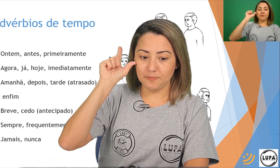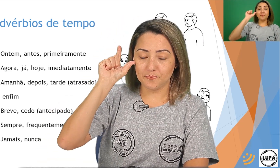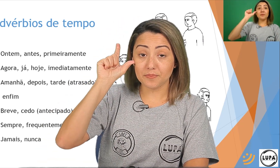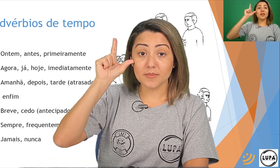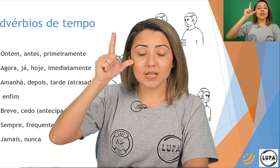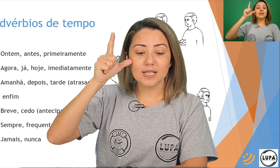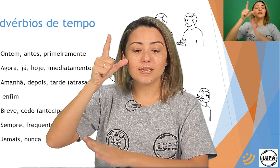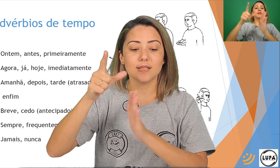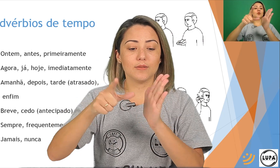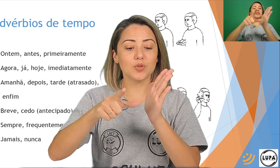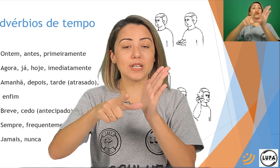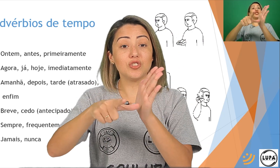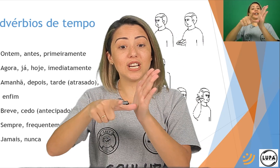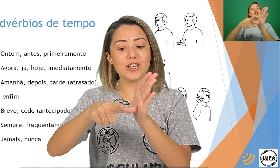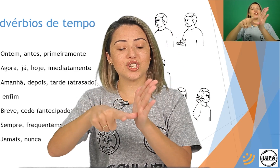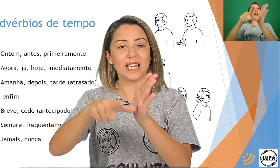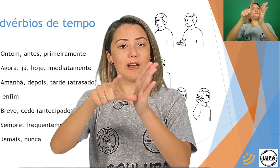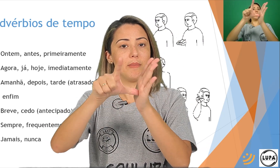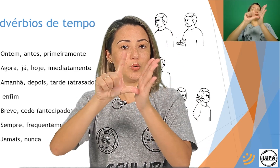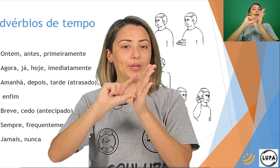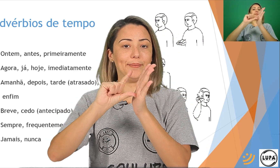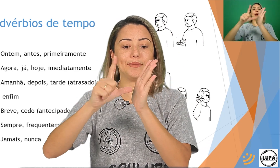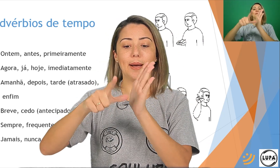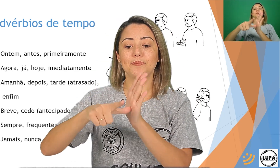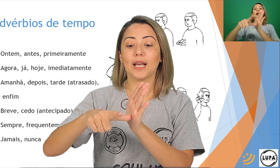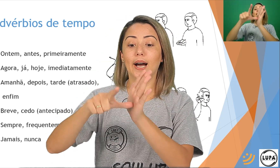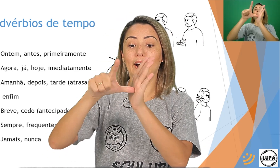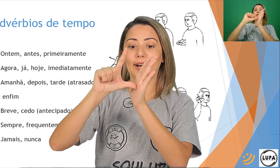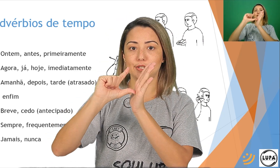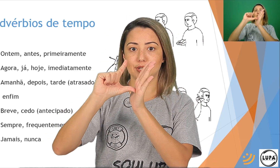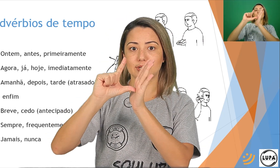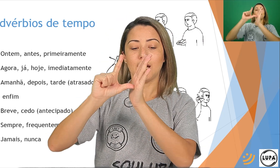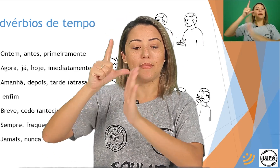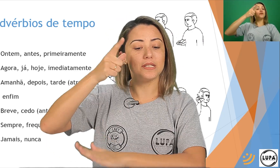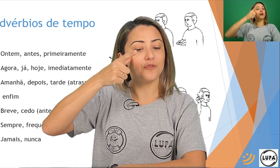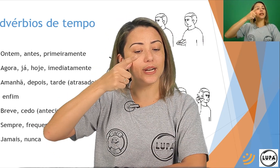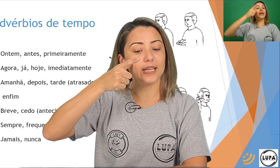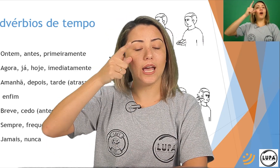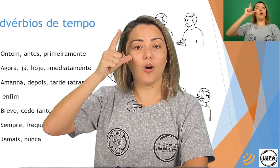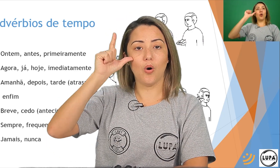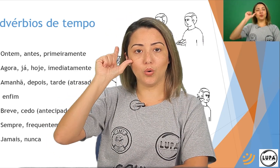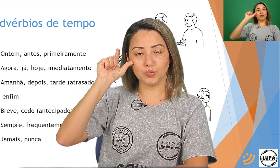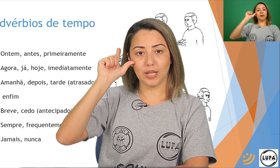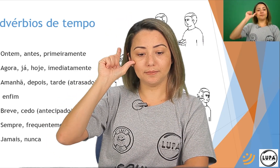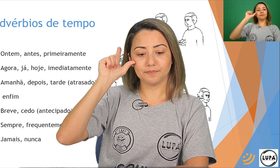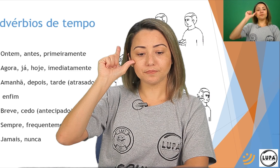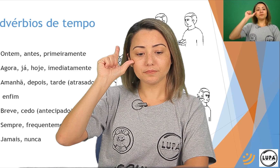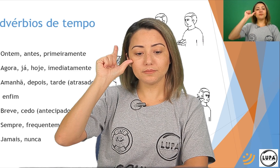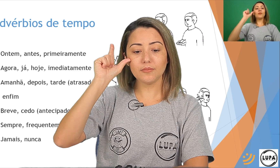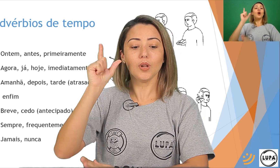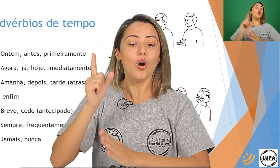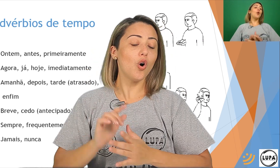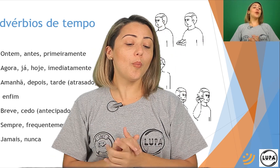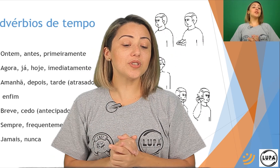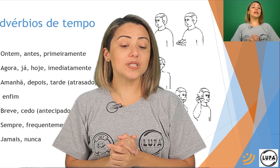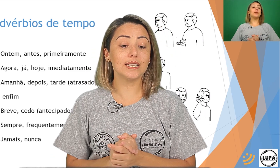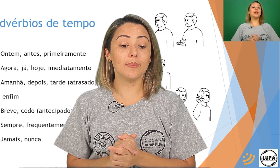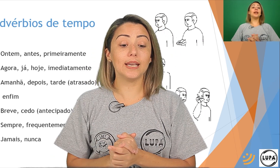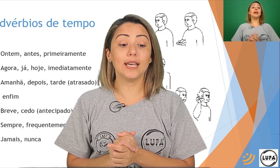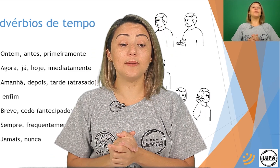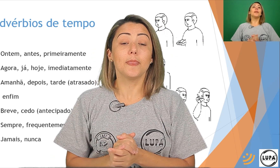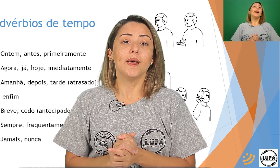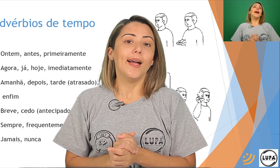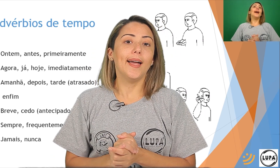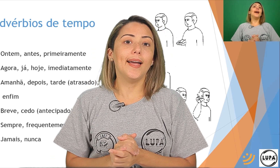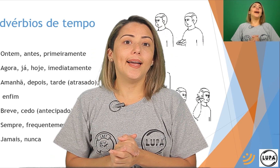assim. O sinal de antes é na mão daí, tá? Antes. Mas se for aqui é ontem. Ou posso dizer